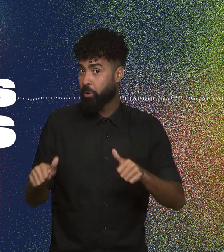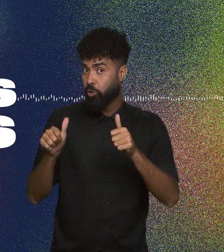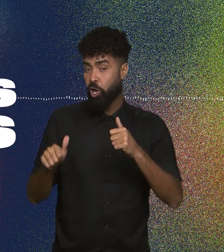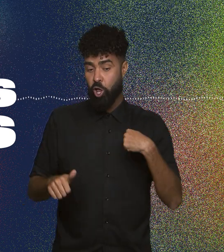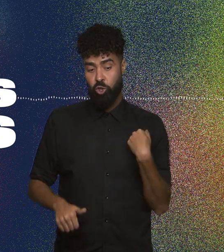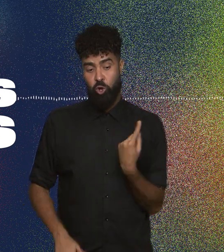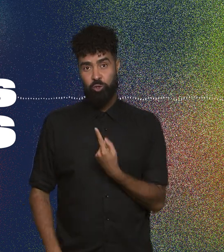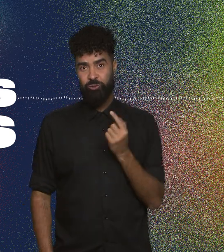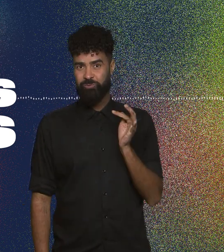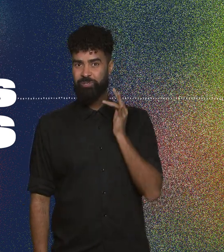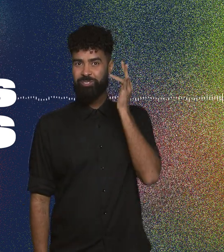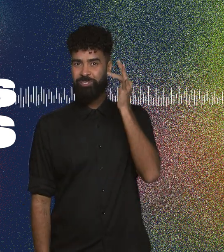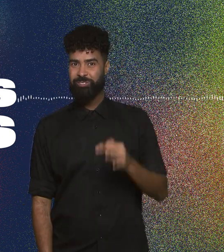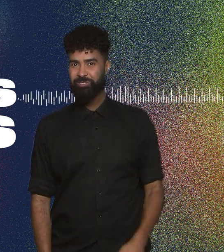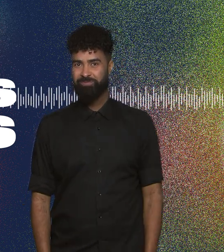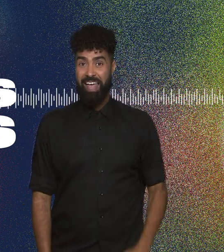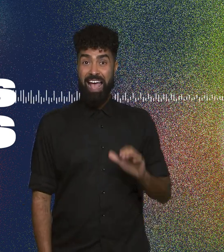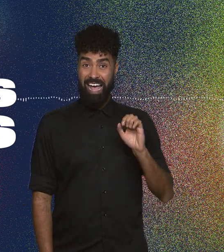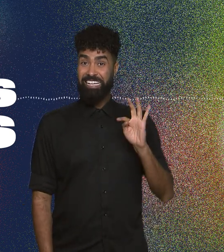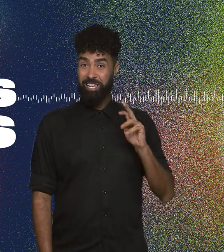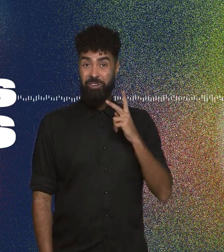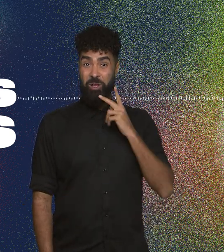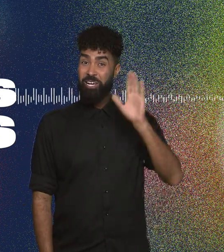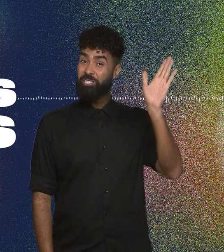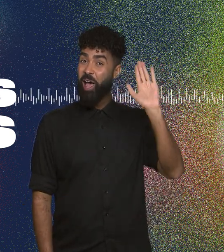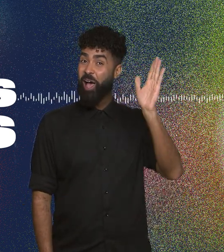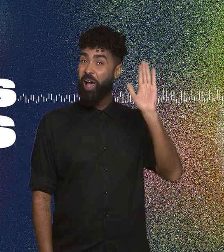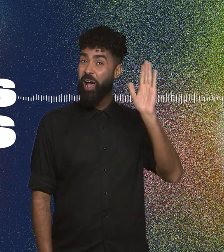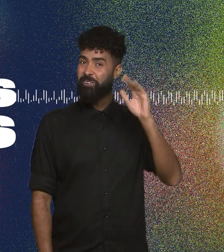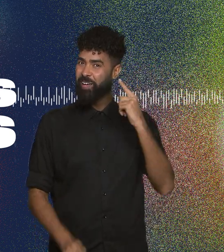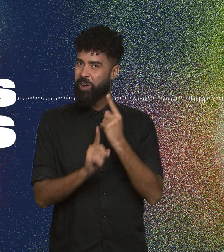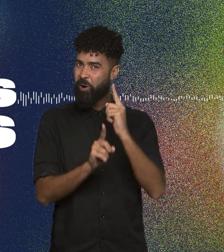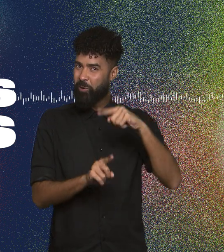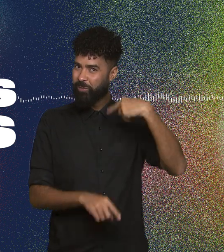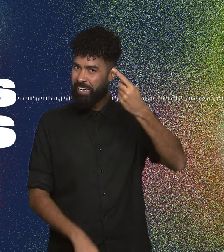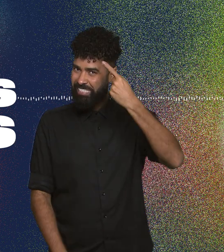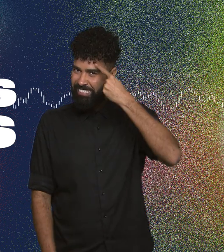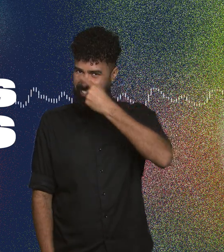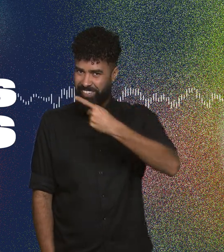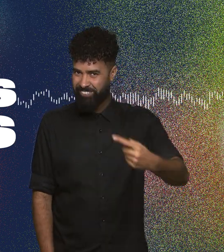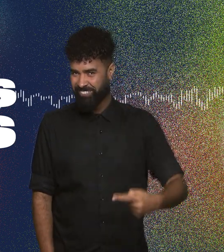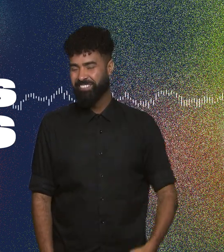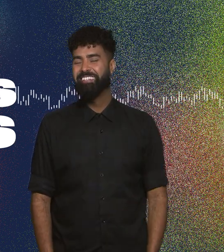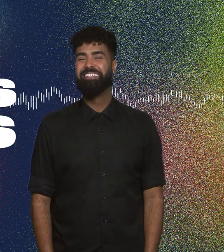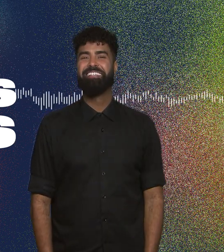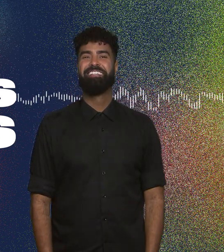o nosso futuro. Tchau, tchau! Nos encontramos na semana que vem.